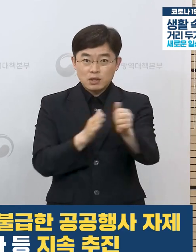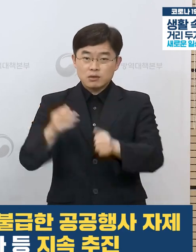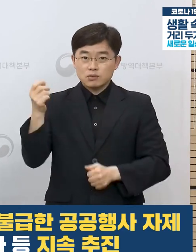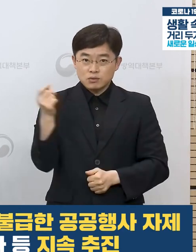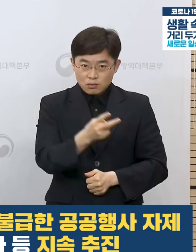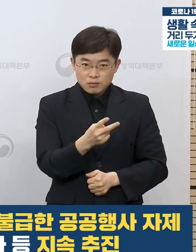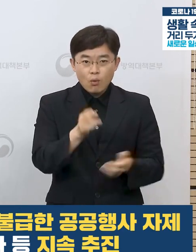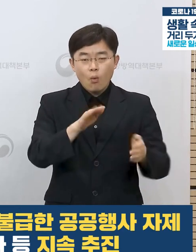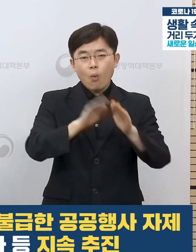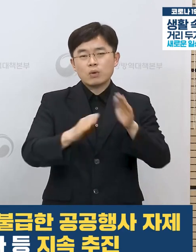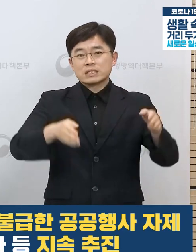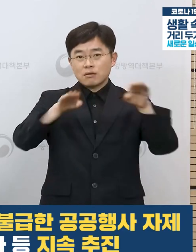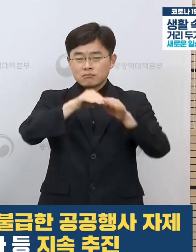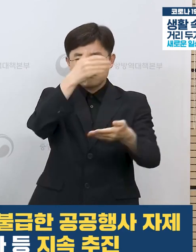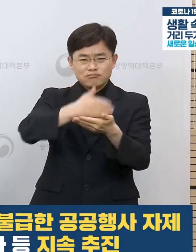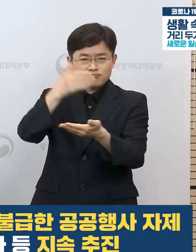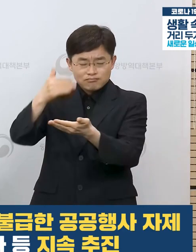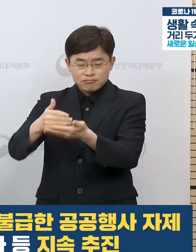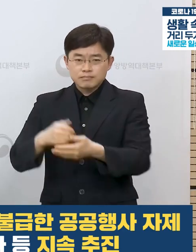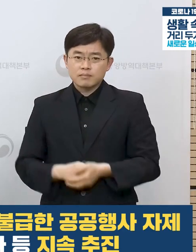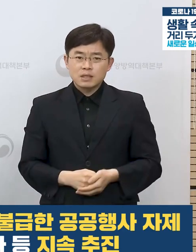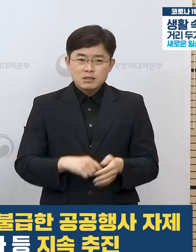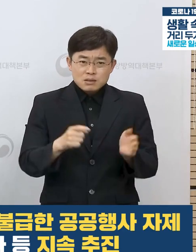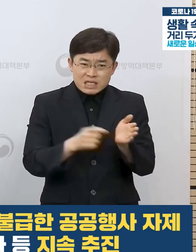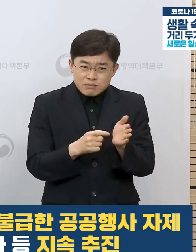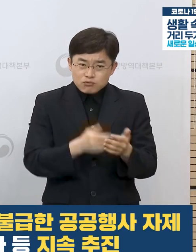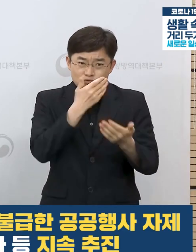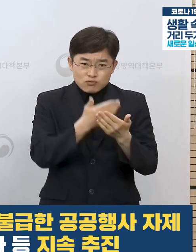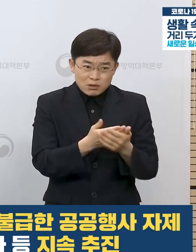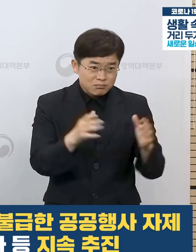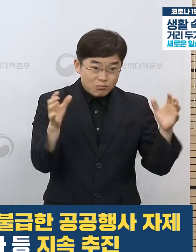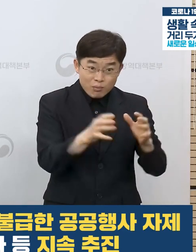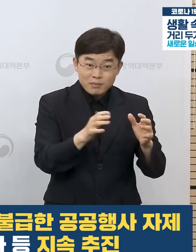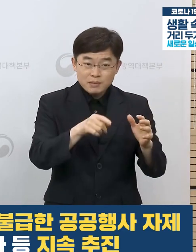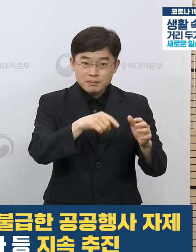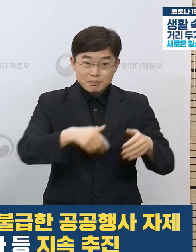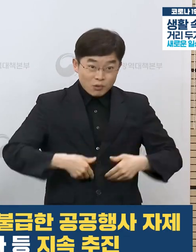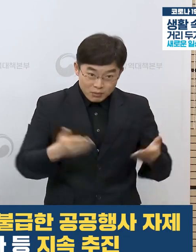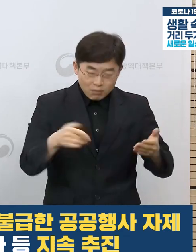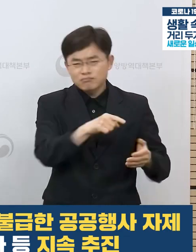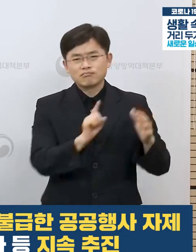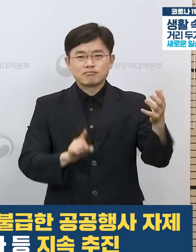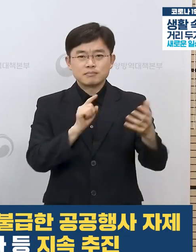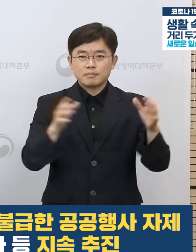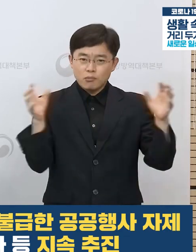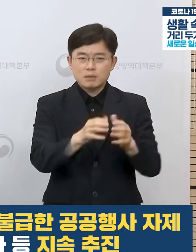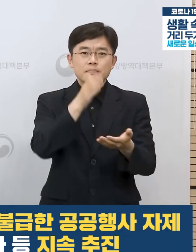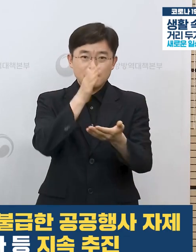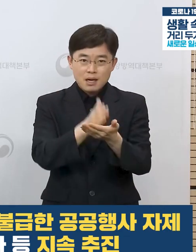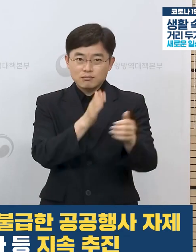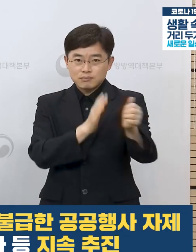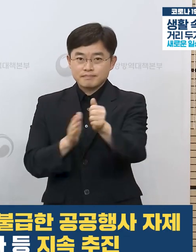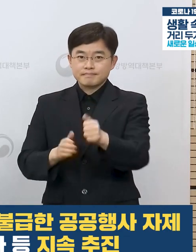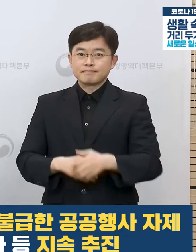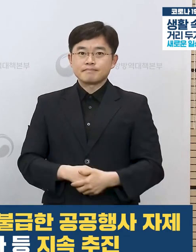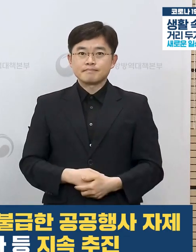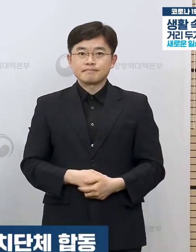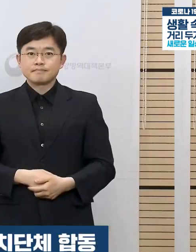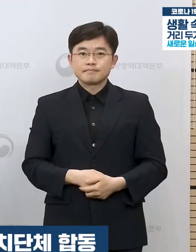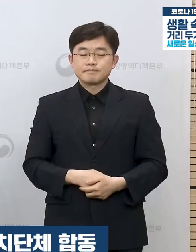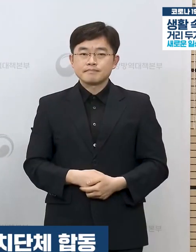대한 운영 중단 및 불효불급한 공공행사 자제, 사업장에 대한 방역관리 강화를 지속